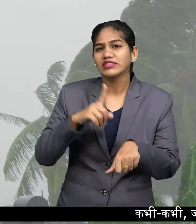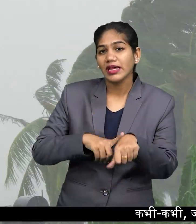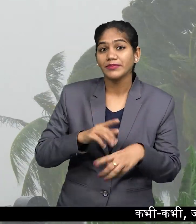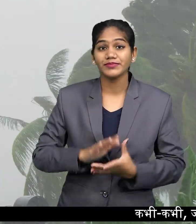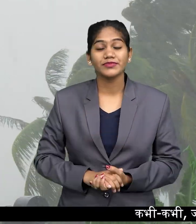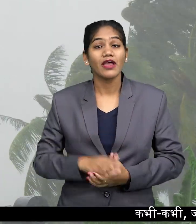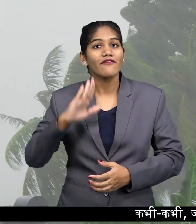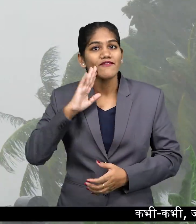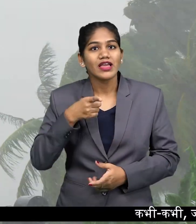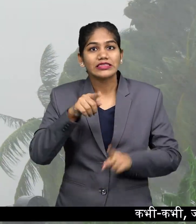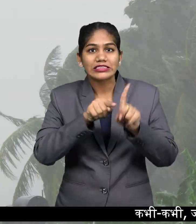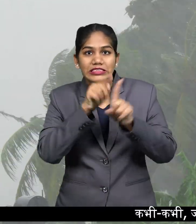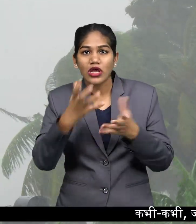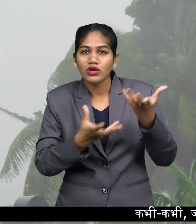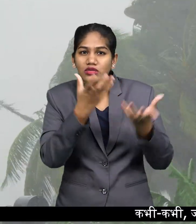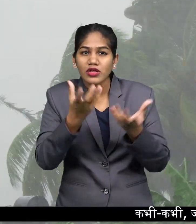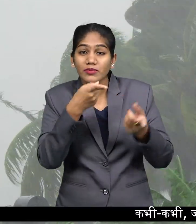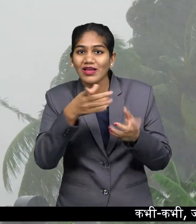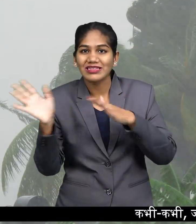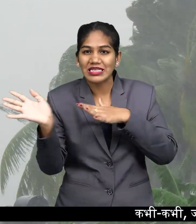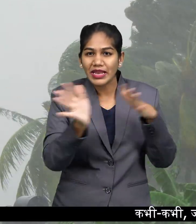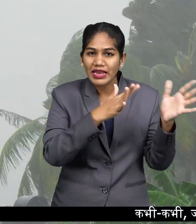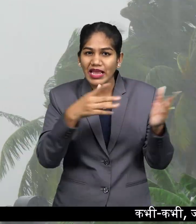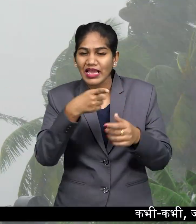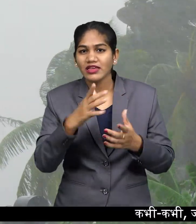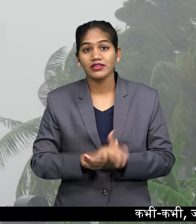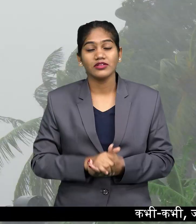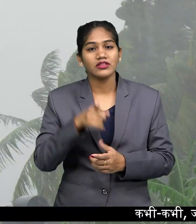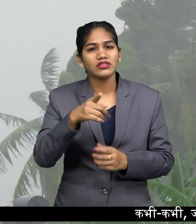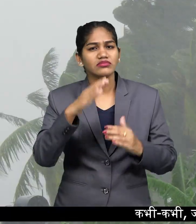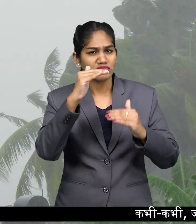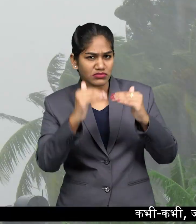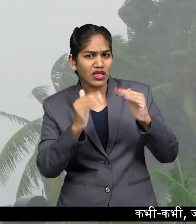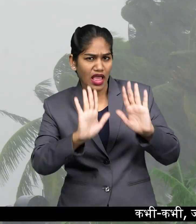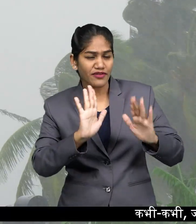कभी कभी जब हवा का तापमान काफ़ी कम होता है